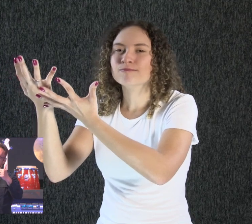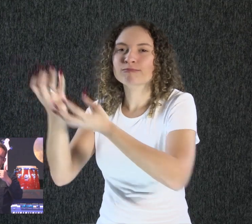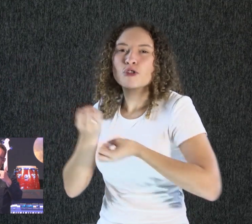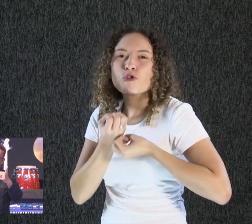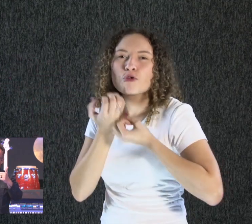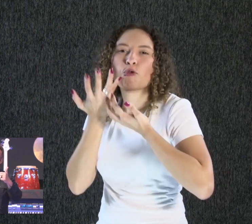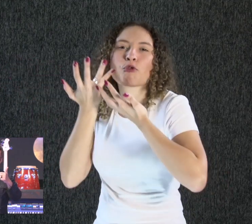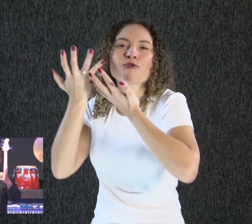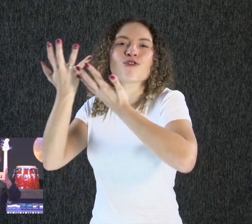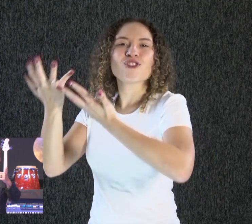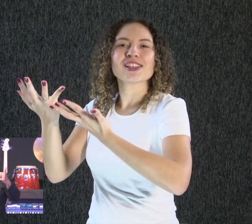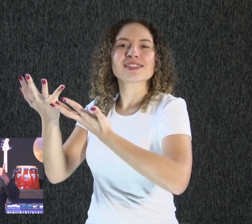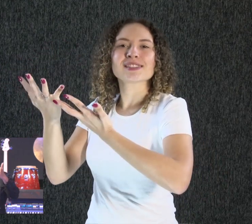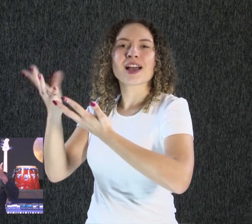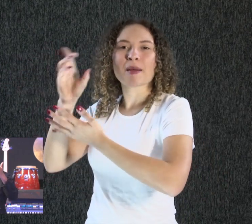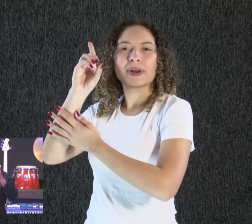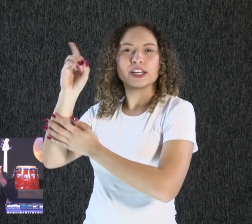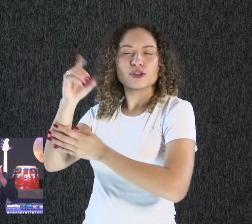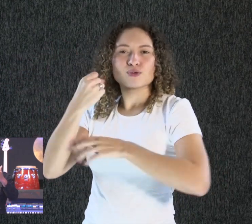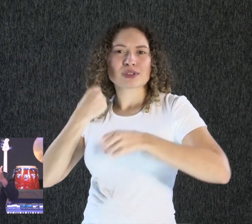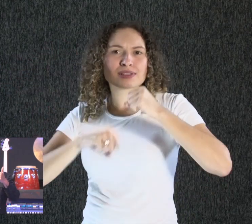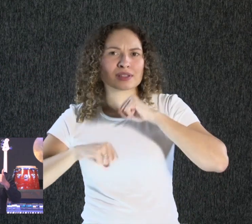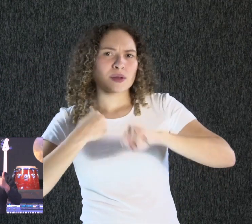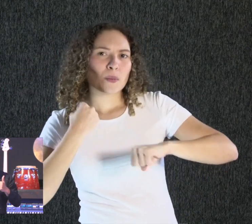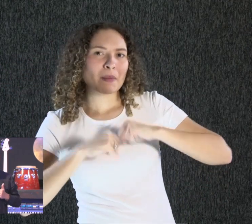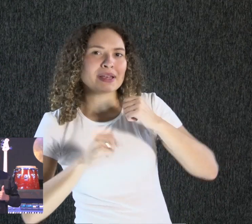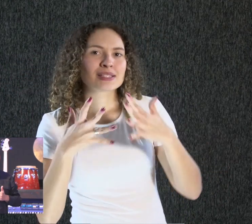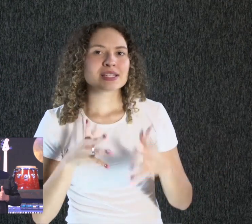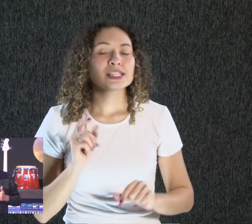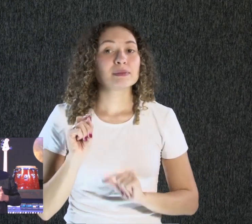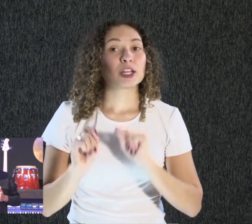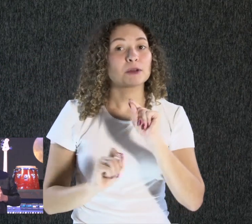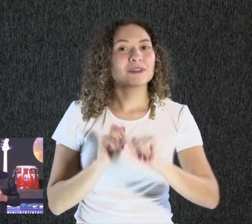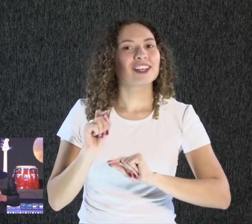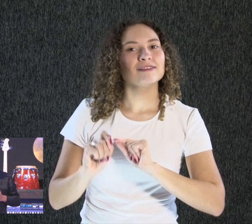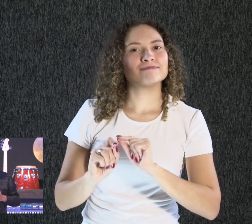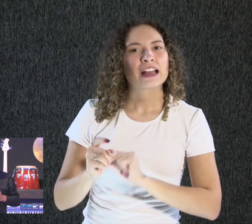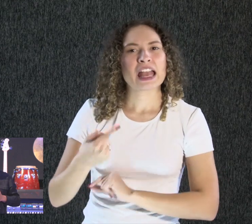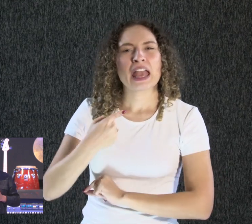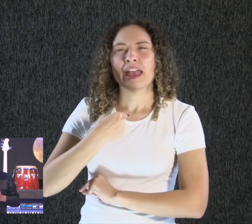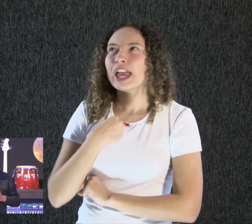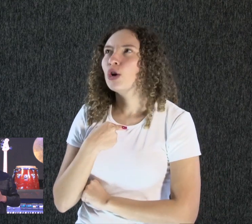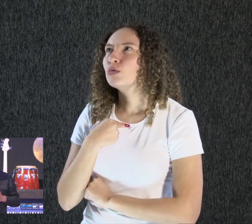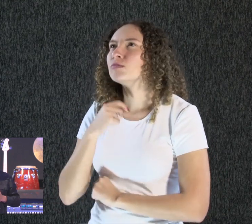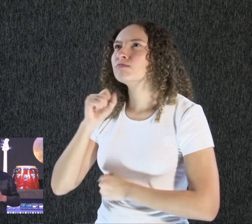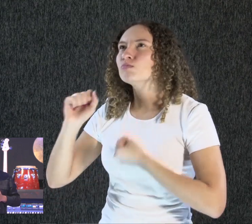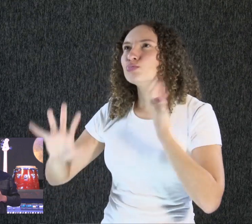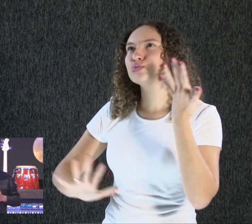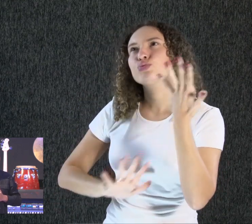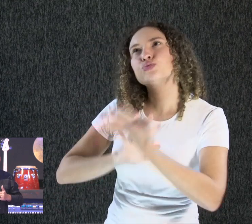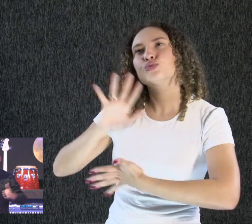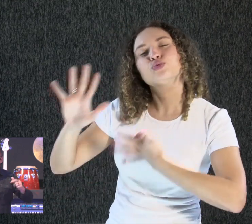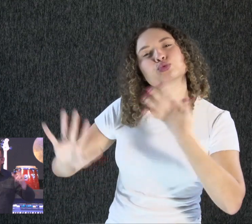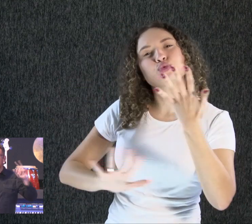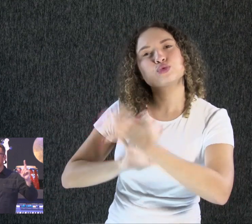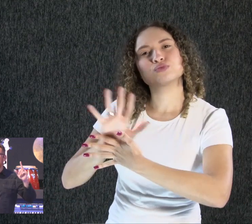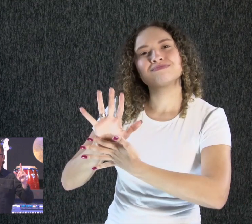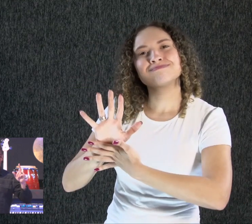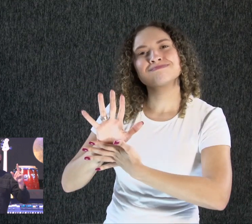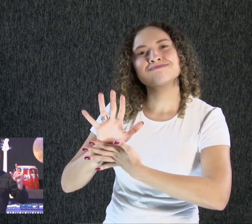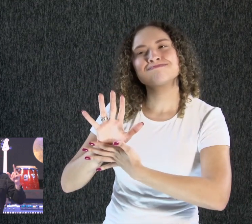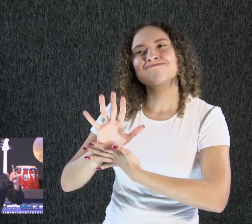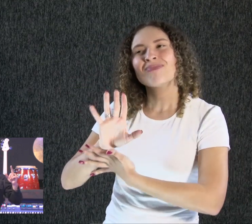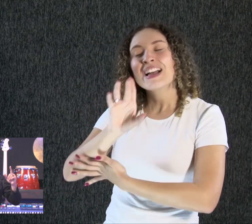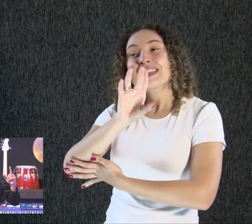confessar. Esse é o primeiro caminho. O salmista disse no versículo 2, veja na sua Bíblia: eu direi do